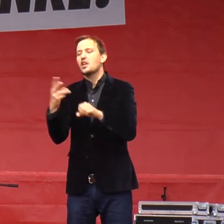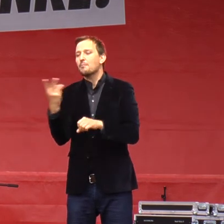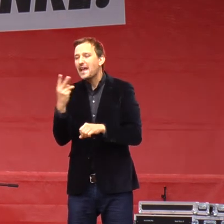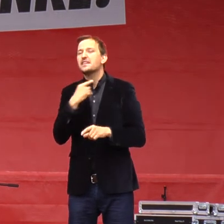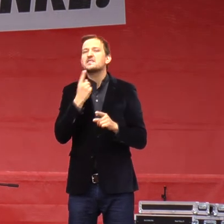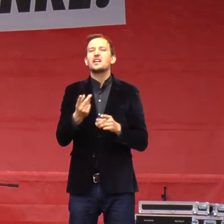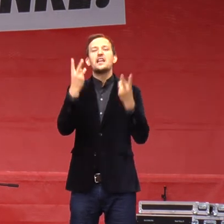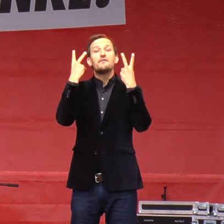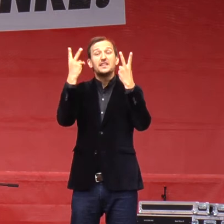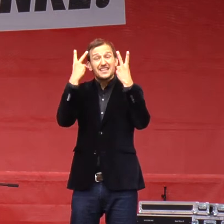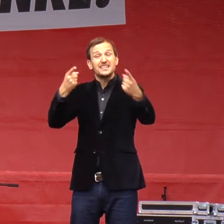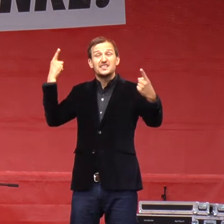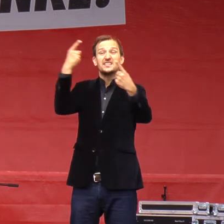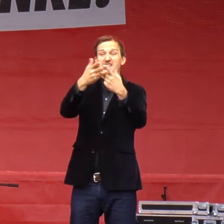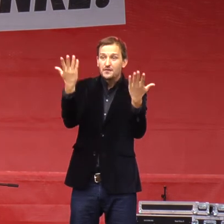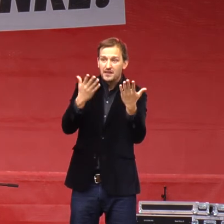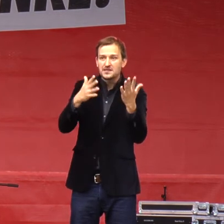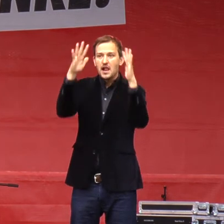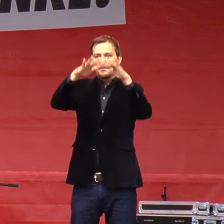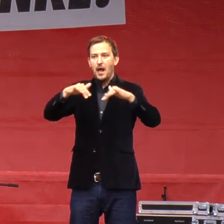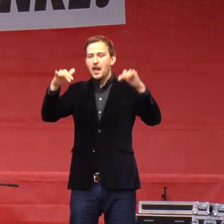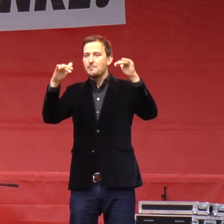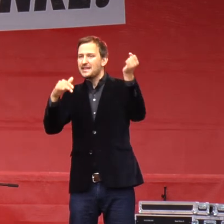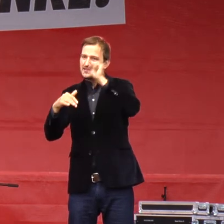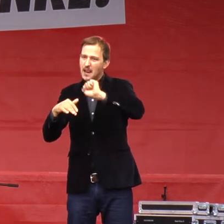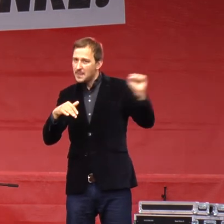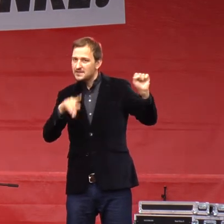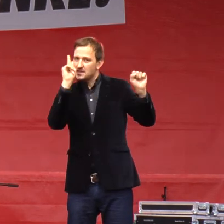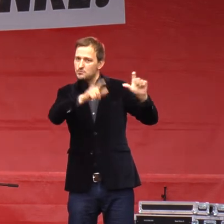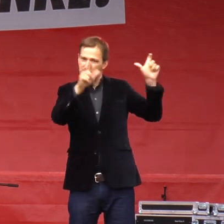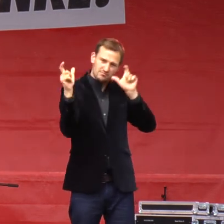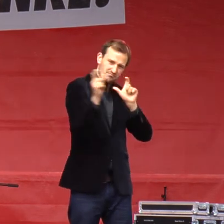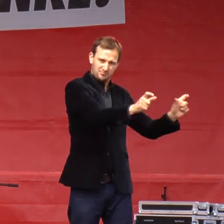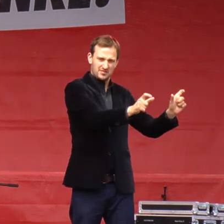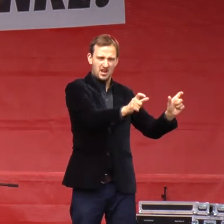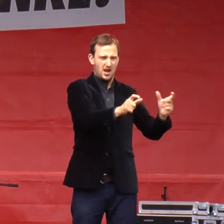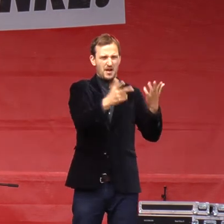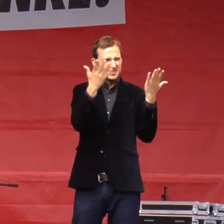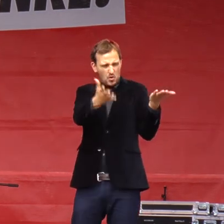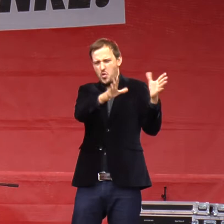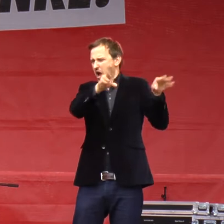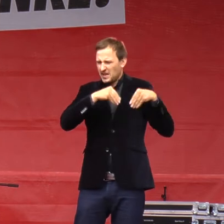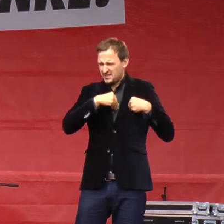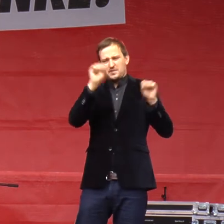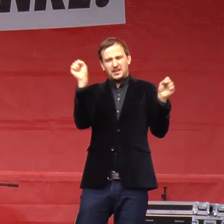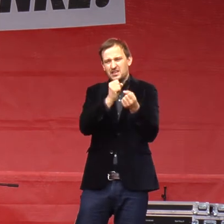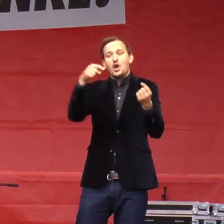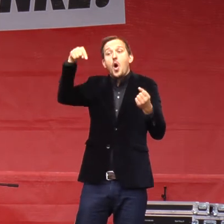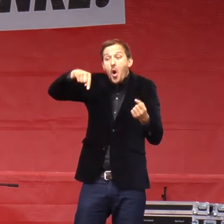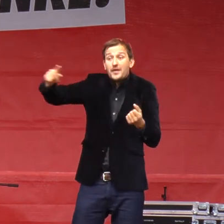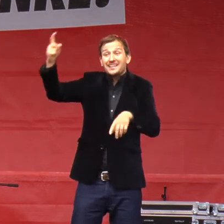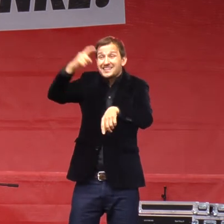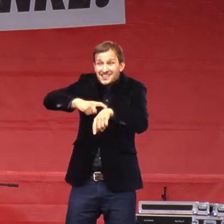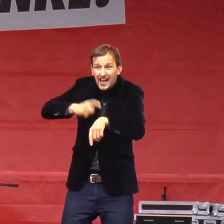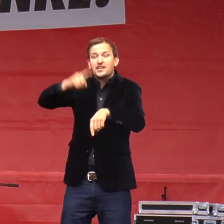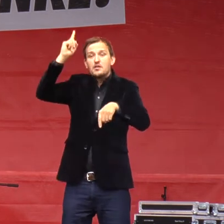ihr wichtigstes Ziel wäre, die Linke aus den Landtagen rauszuhalten. Ja, wo leben wir denn? In der heutigen Zeit muss es